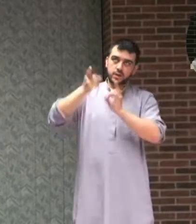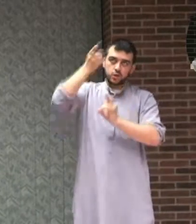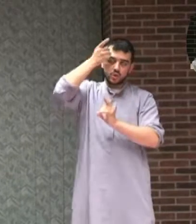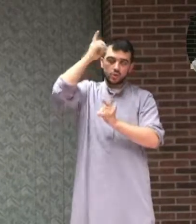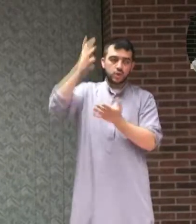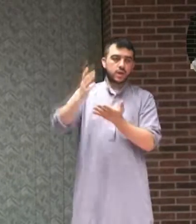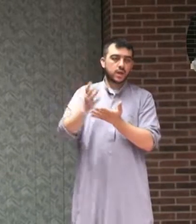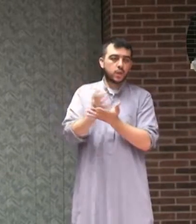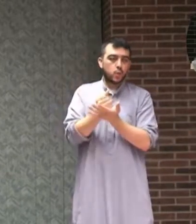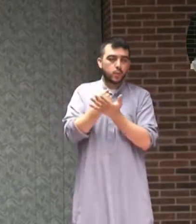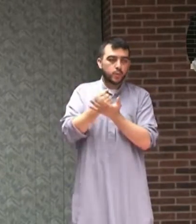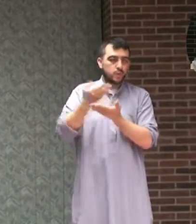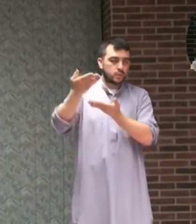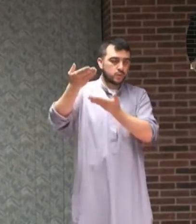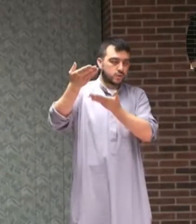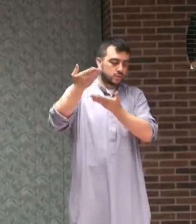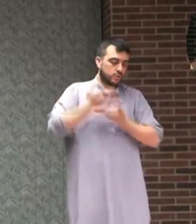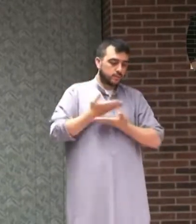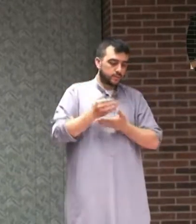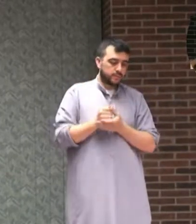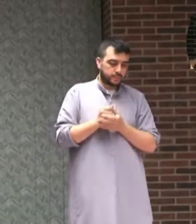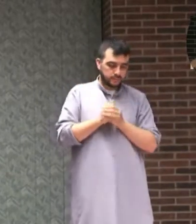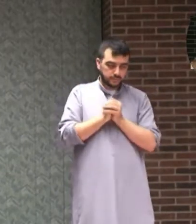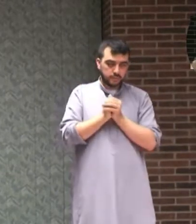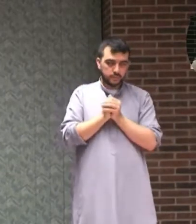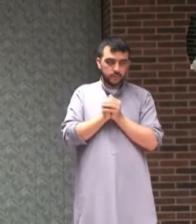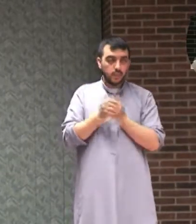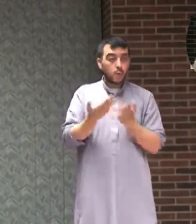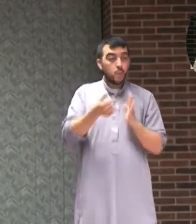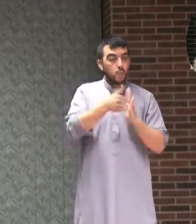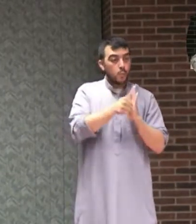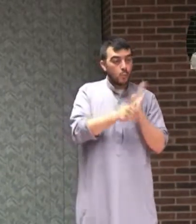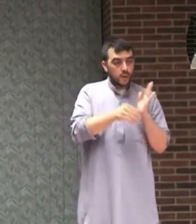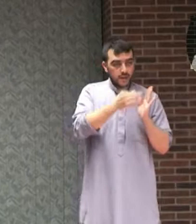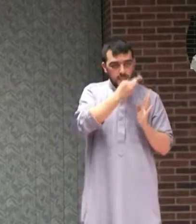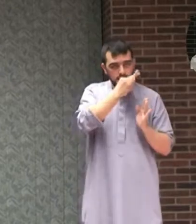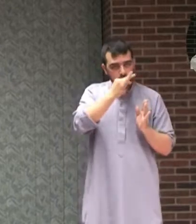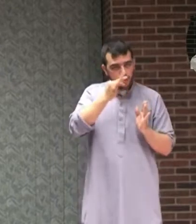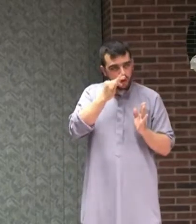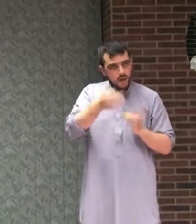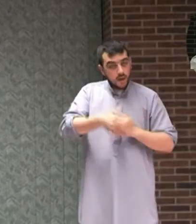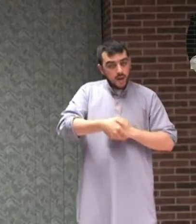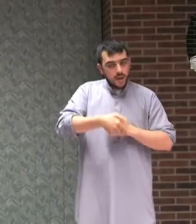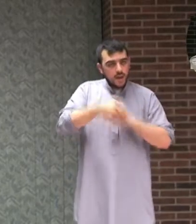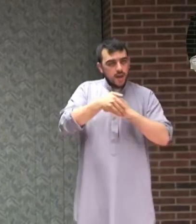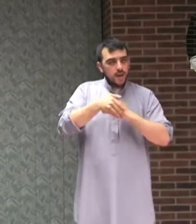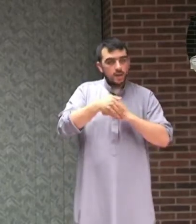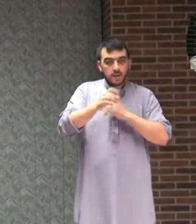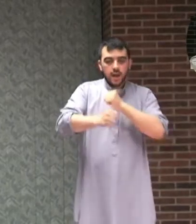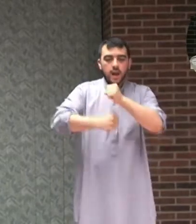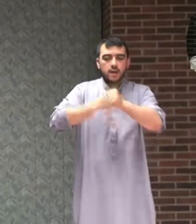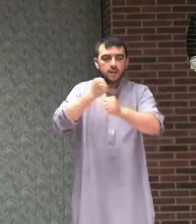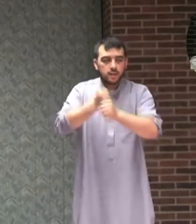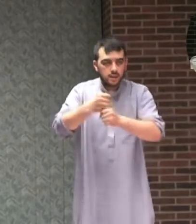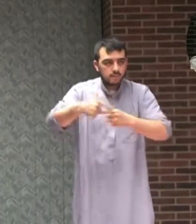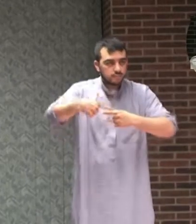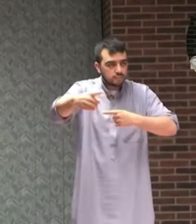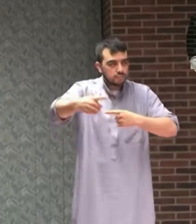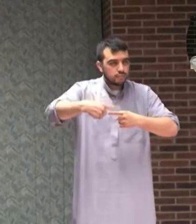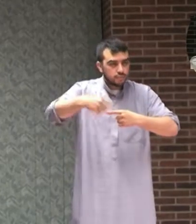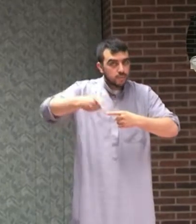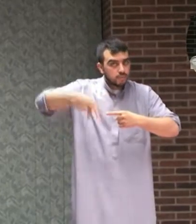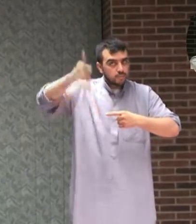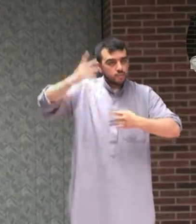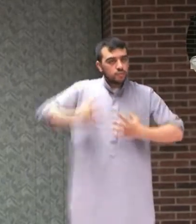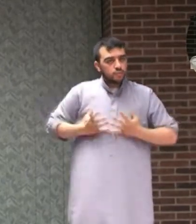espérer jouir de la récompense divine. Donc le mois de Ramadan est un tremplin pour le reste de notre